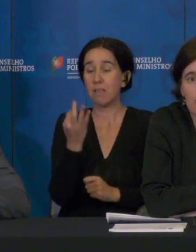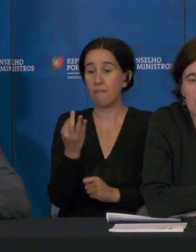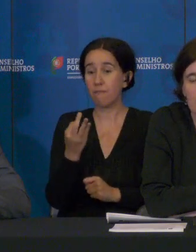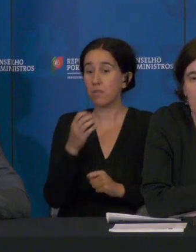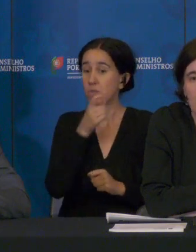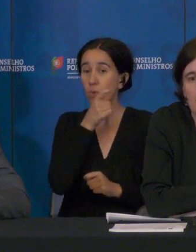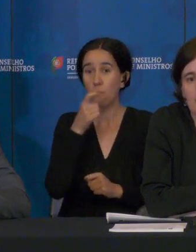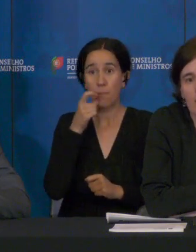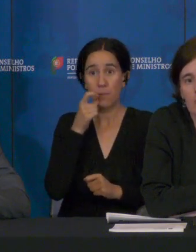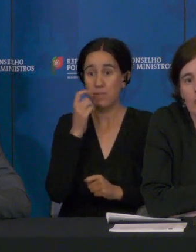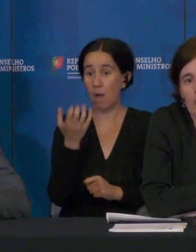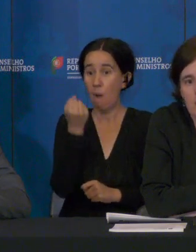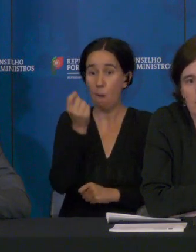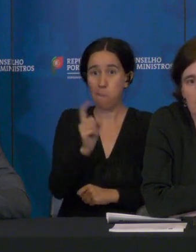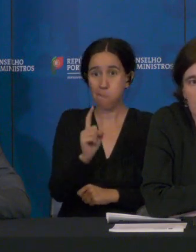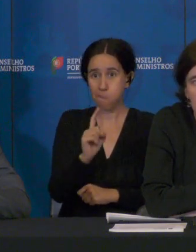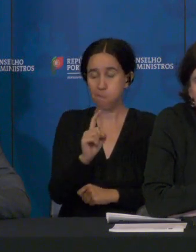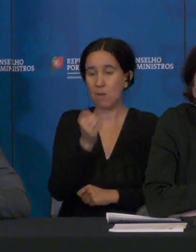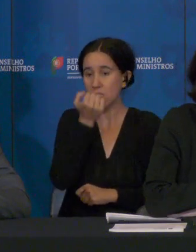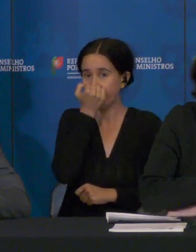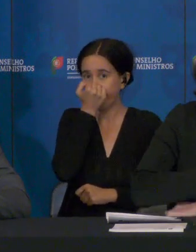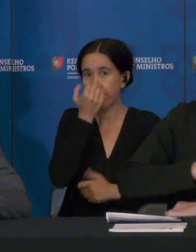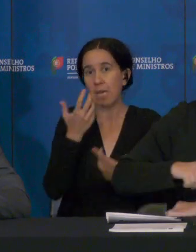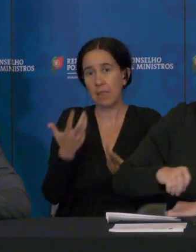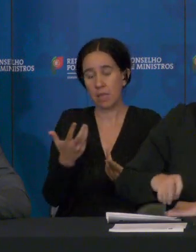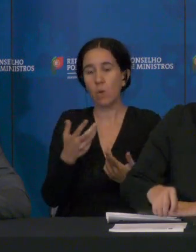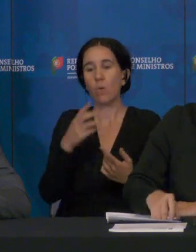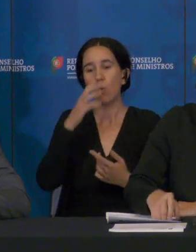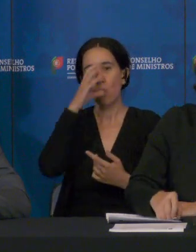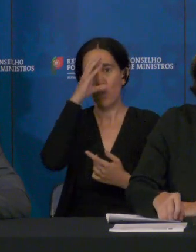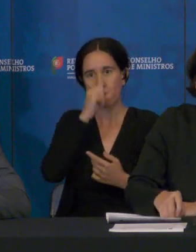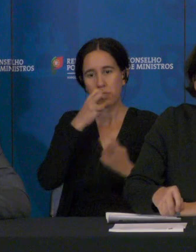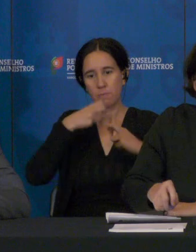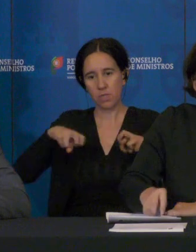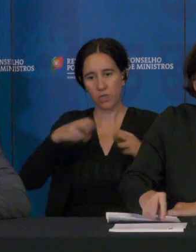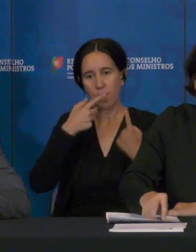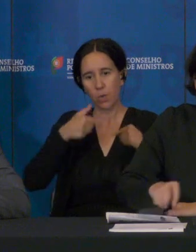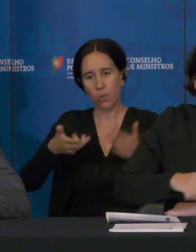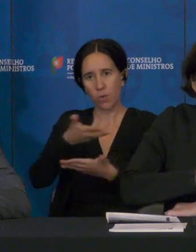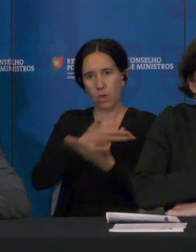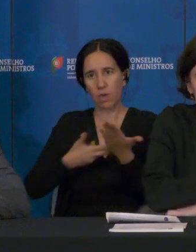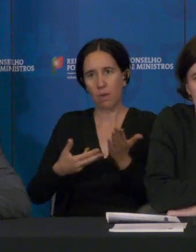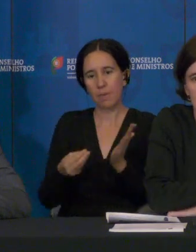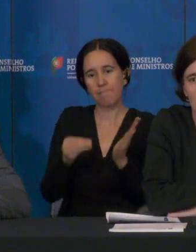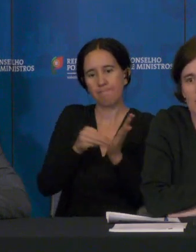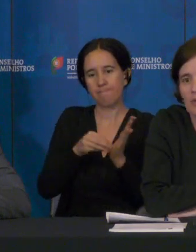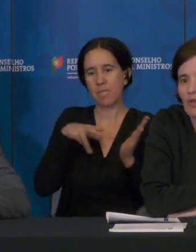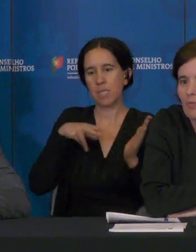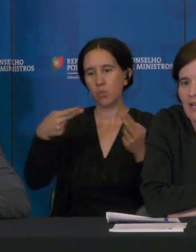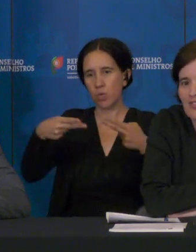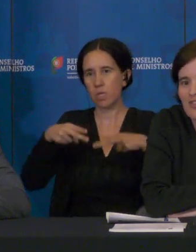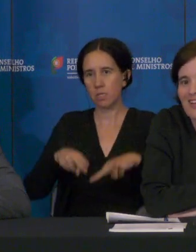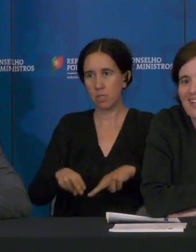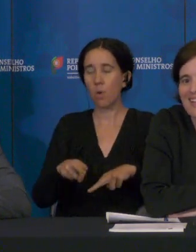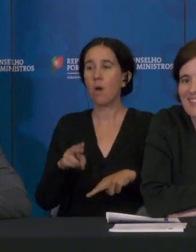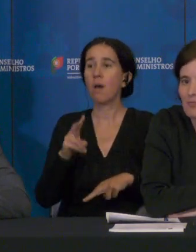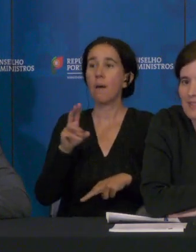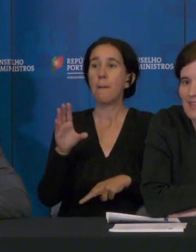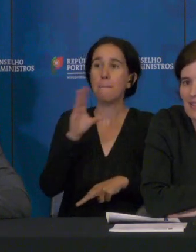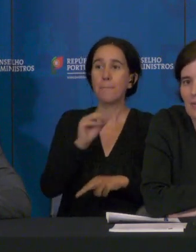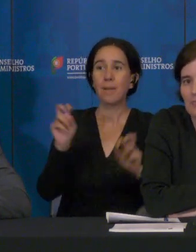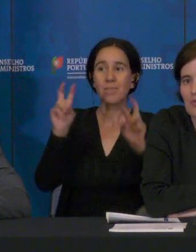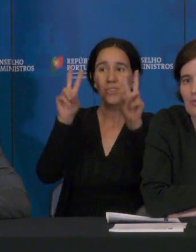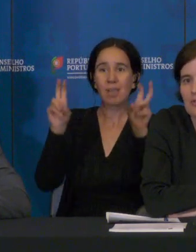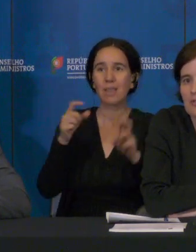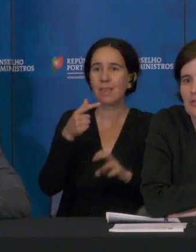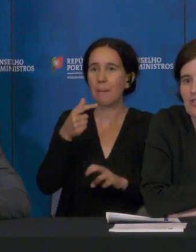o compromisso, então o Conselho de Ministros reunirá para aprovar o diploma da nacionalização. E quanto ao mais, e relativamente